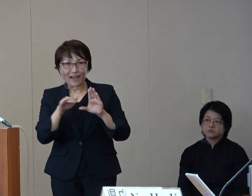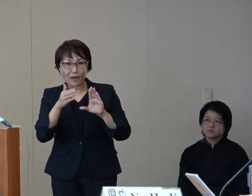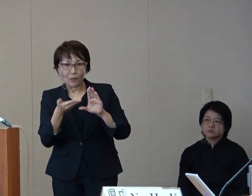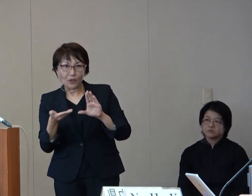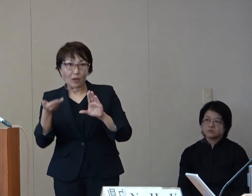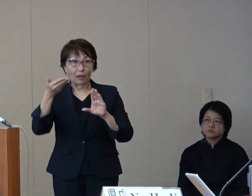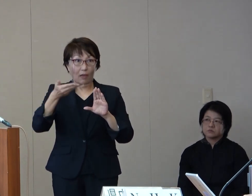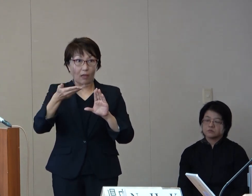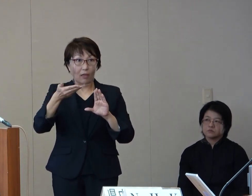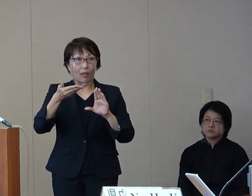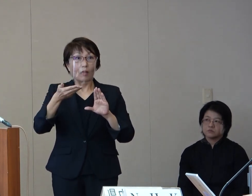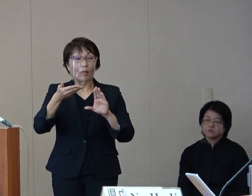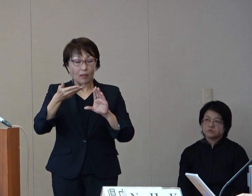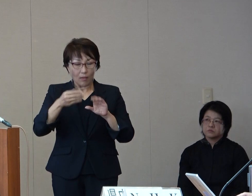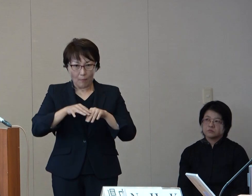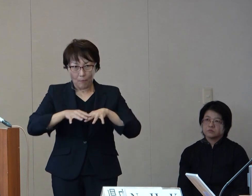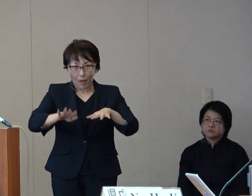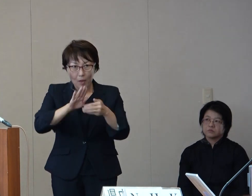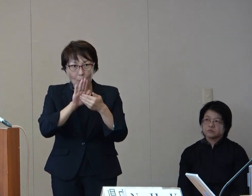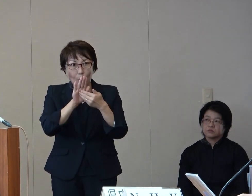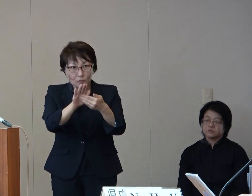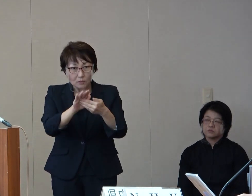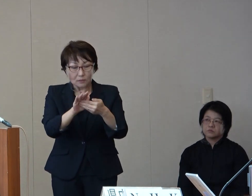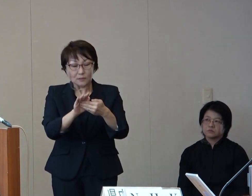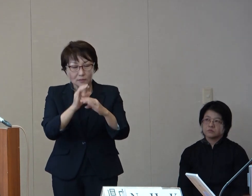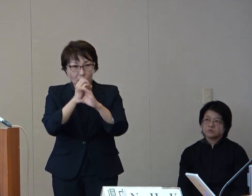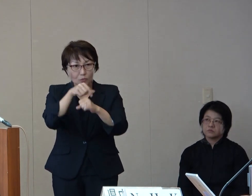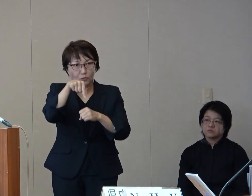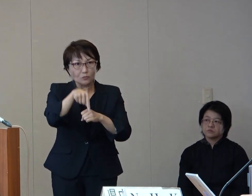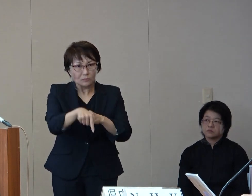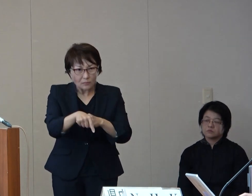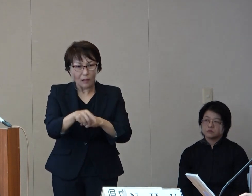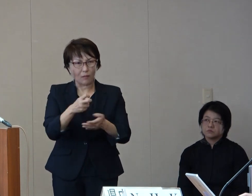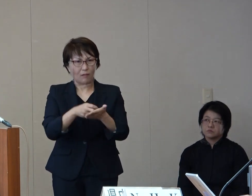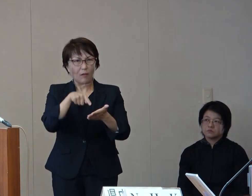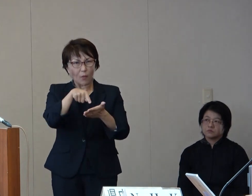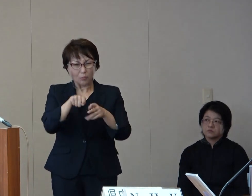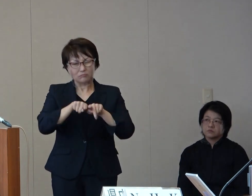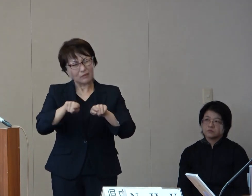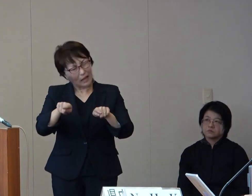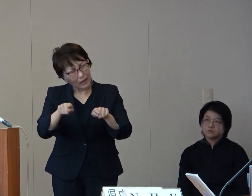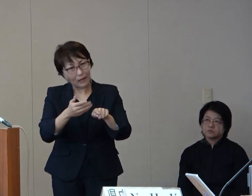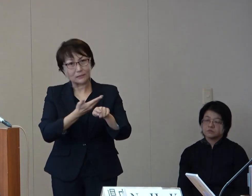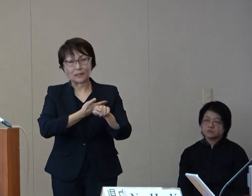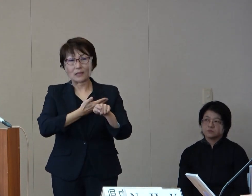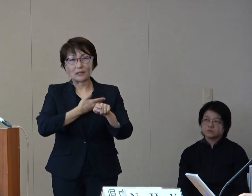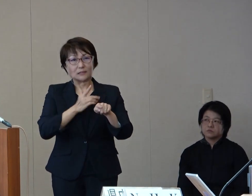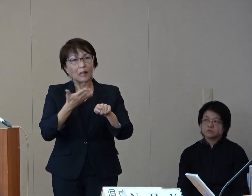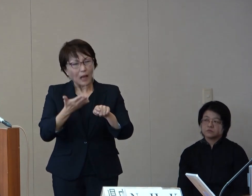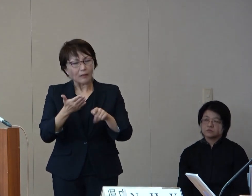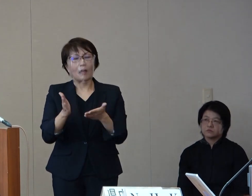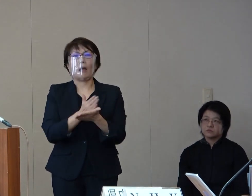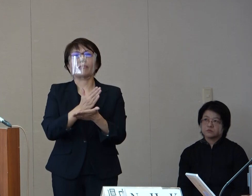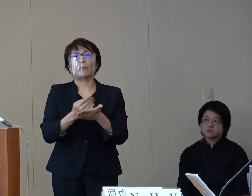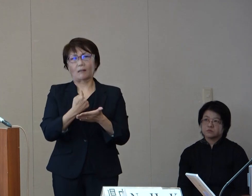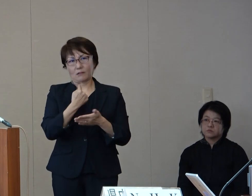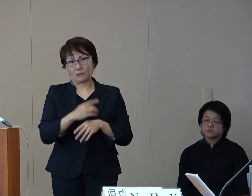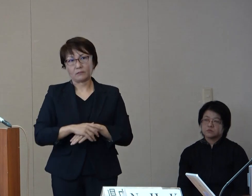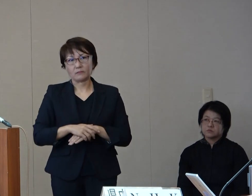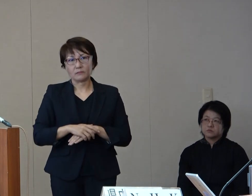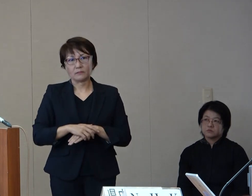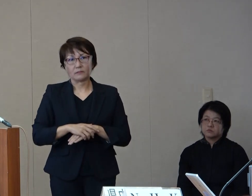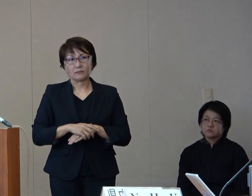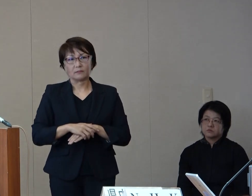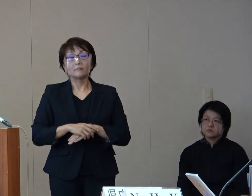含めた今人防止措置で時に下や胸1運用にうっ版下左